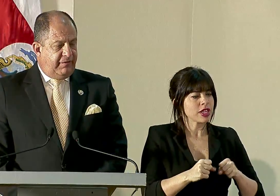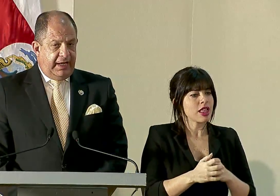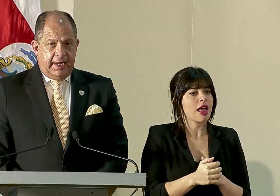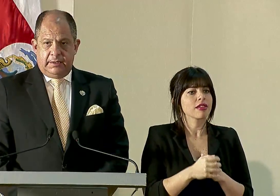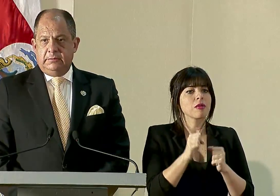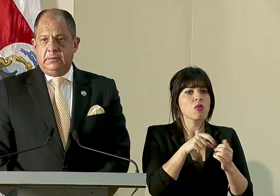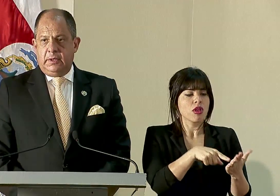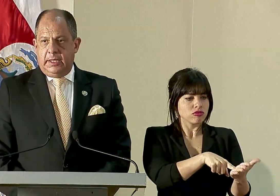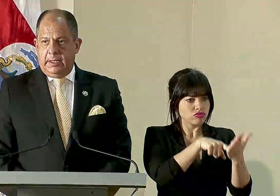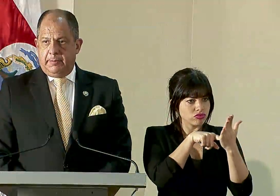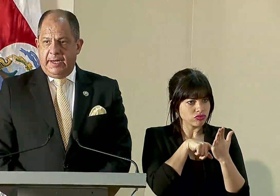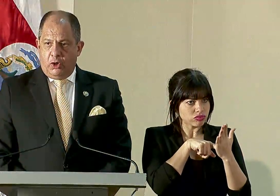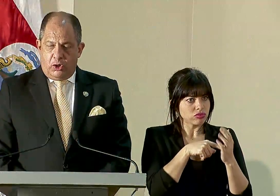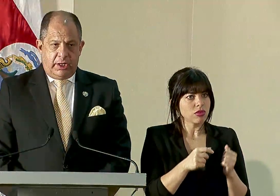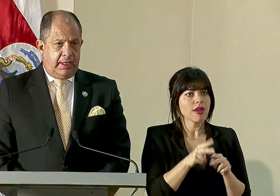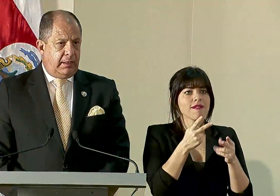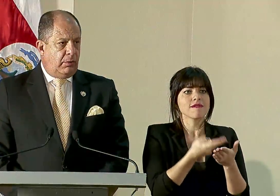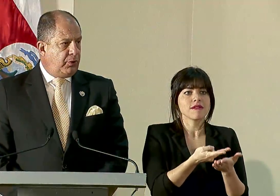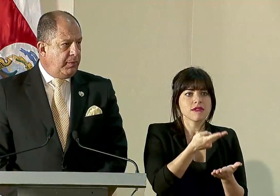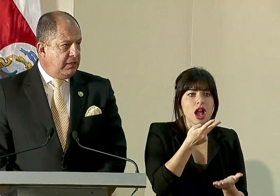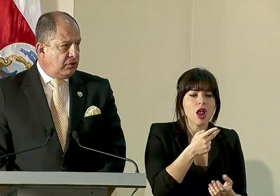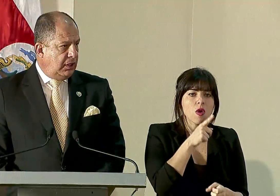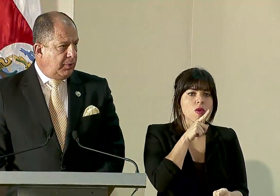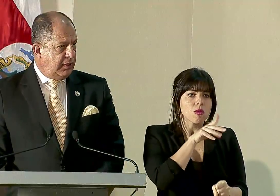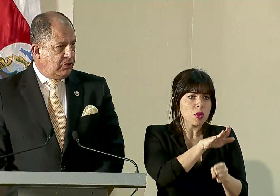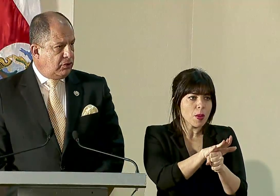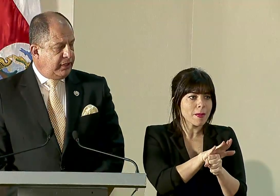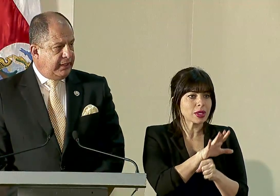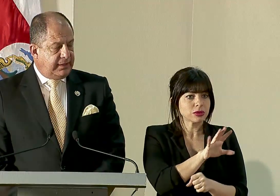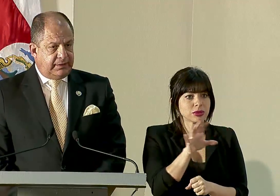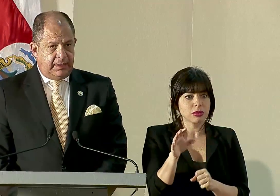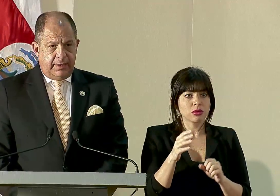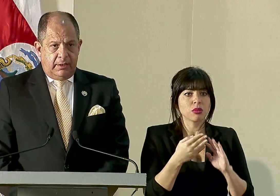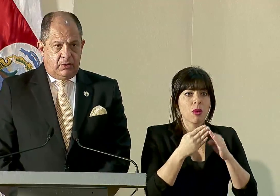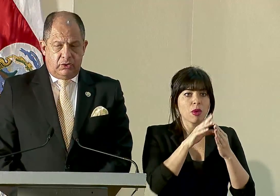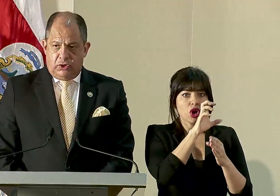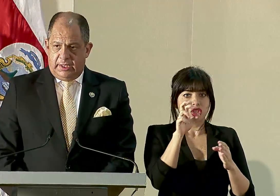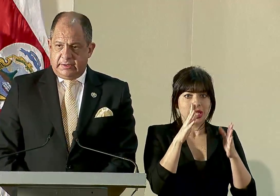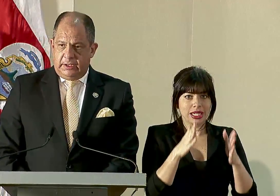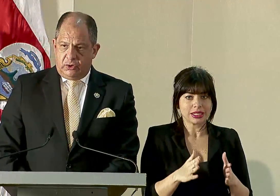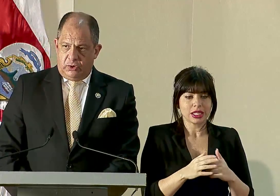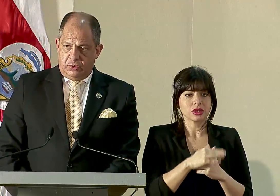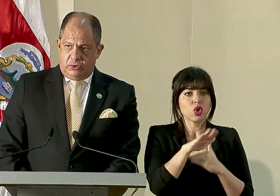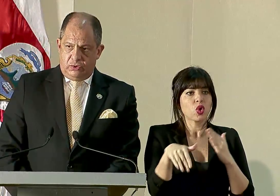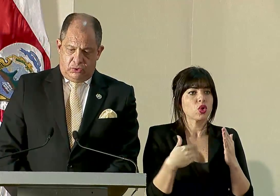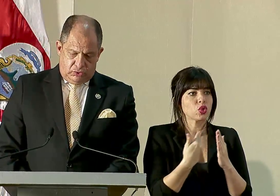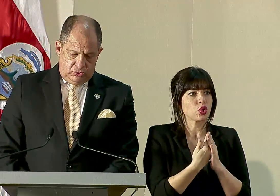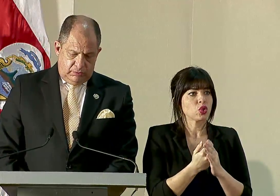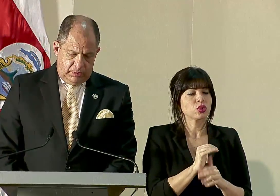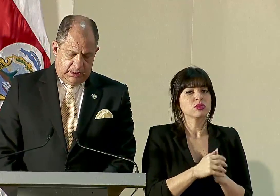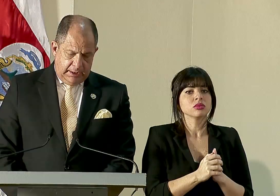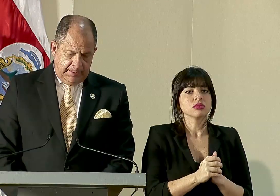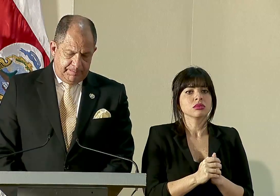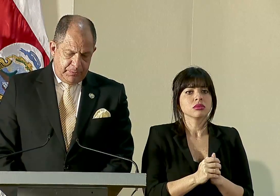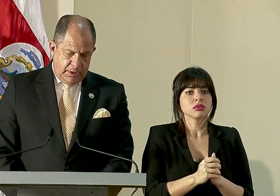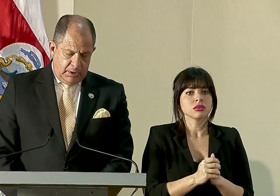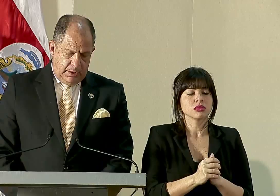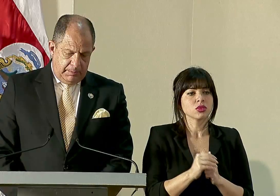que reflejan el valor y el compromiso de la población costarricense con todas y todos las